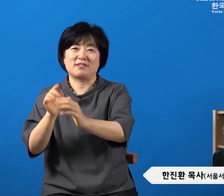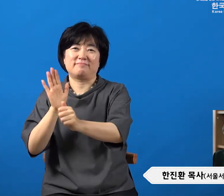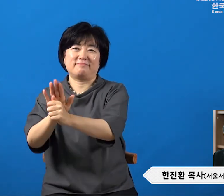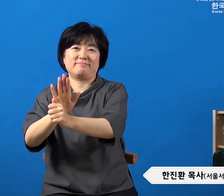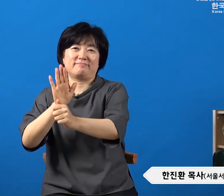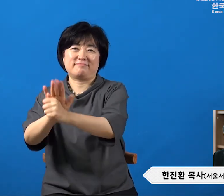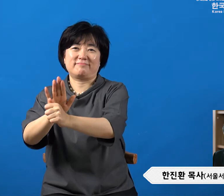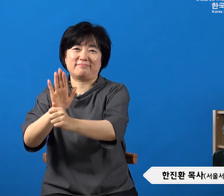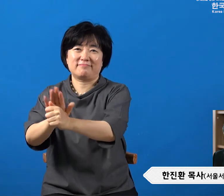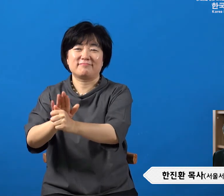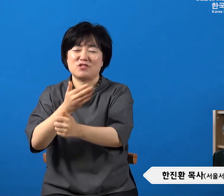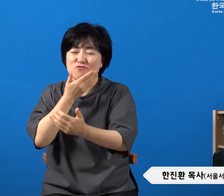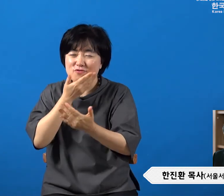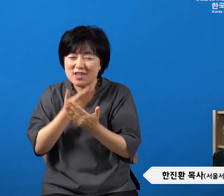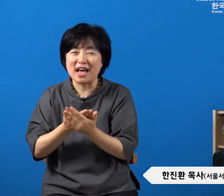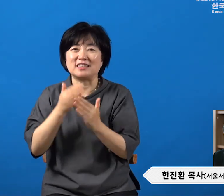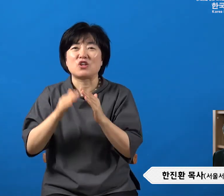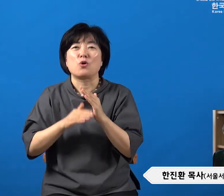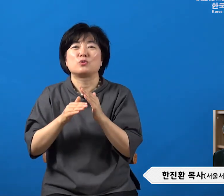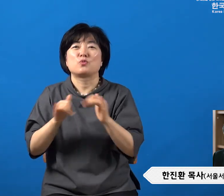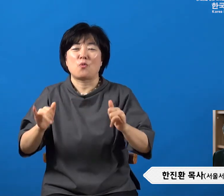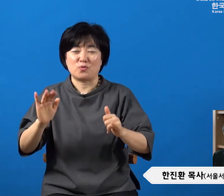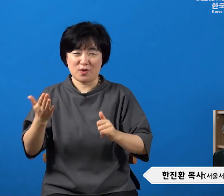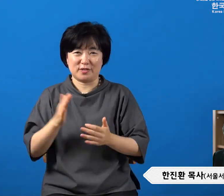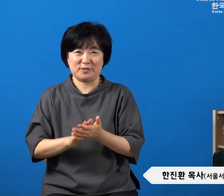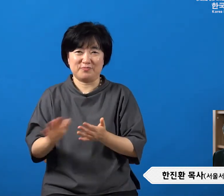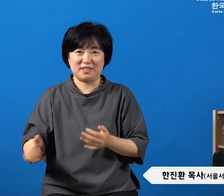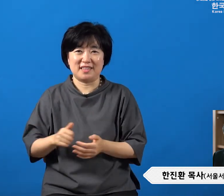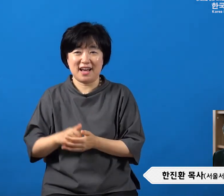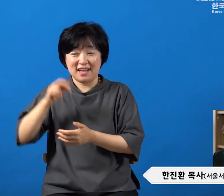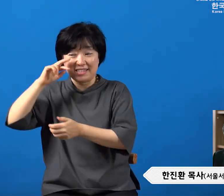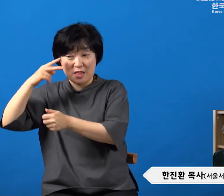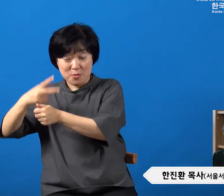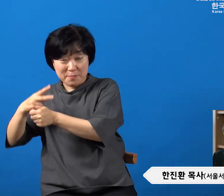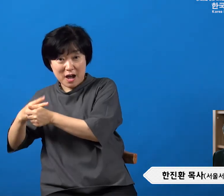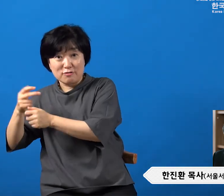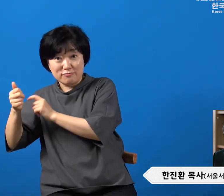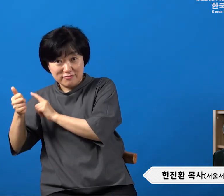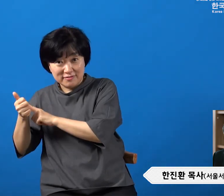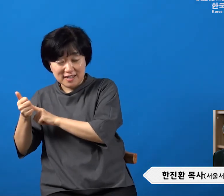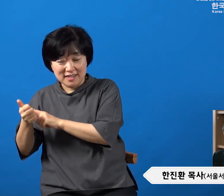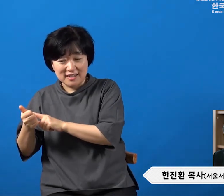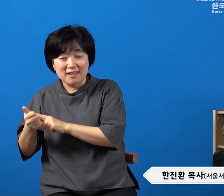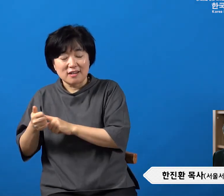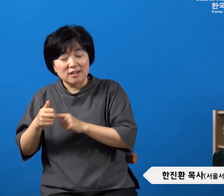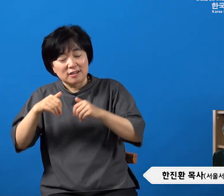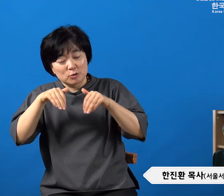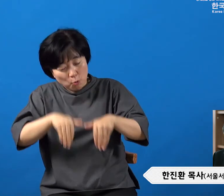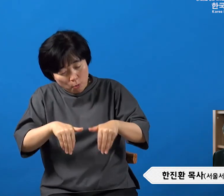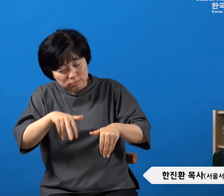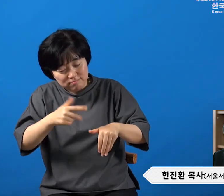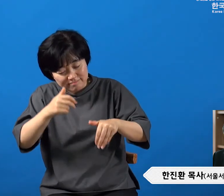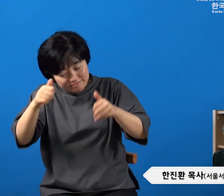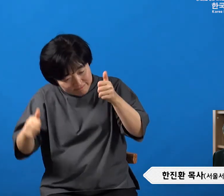존재가 되었습니다. 바울의 섬김이 놀라운 구원의 역사를 일으킨